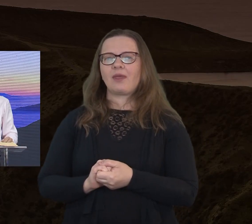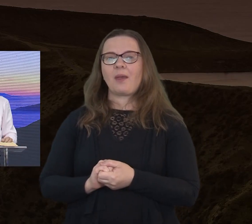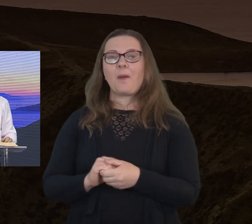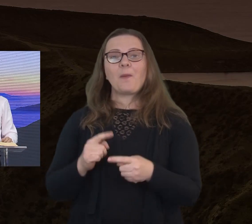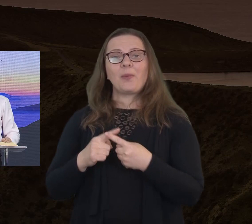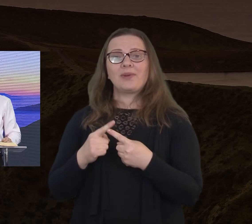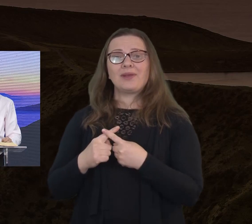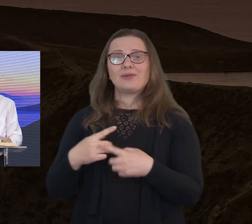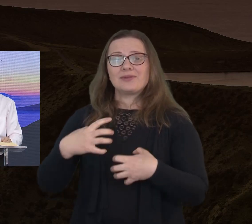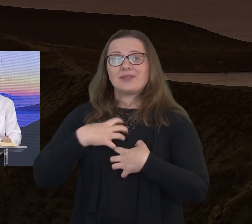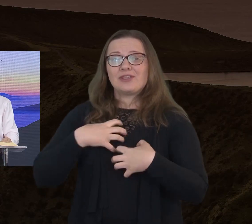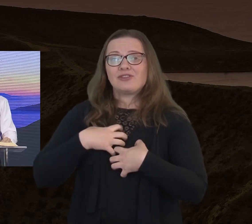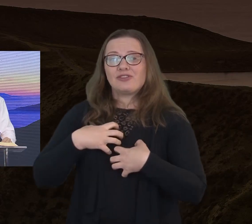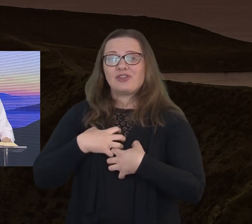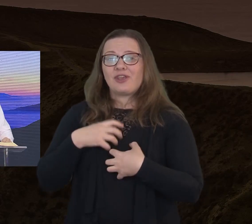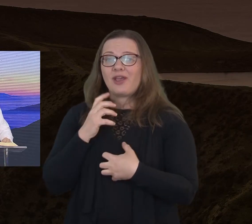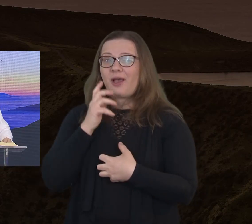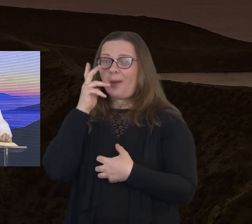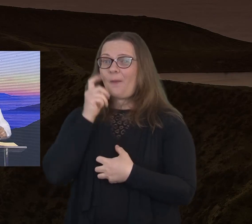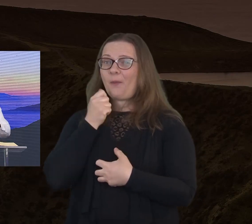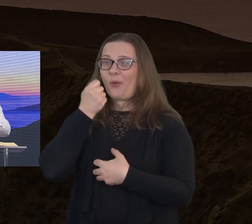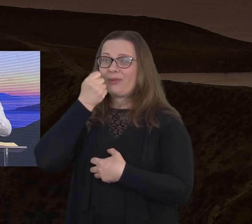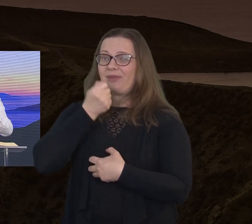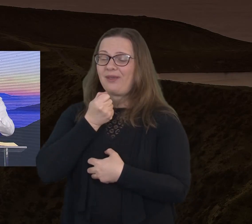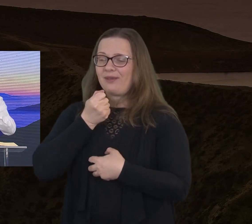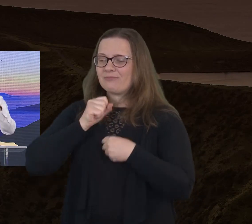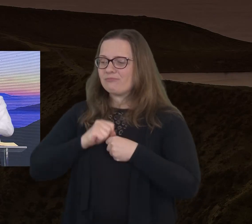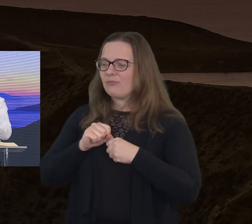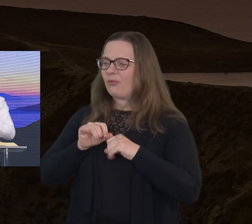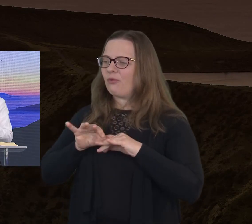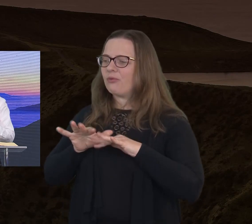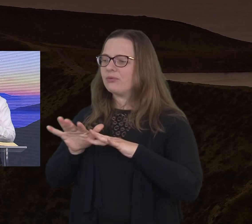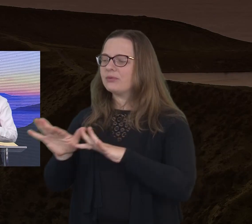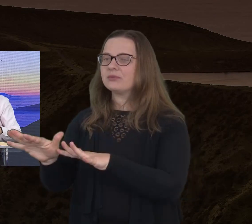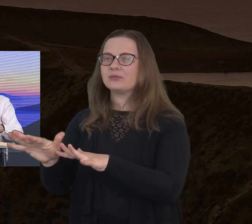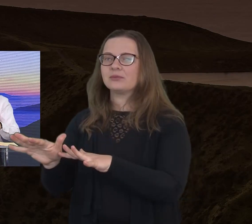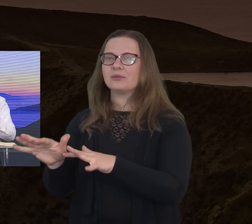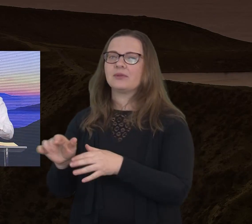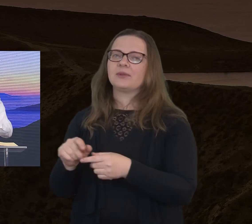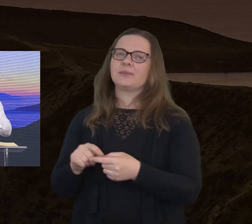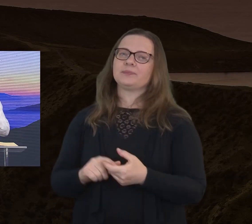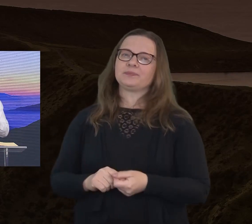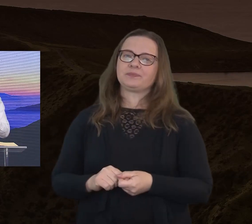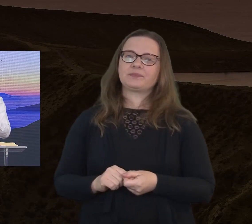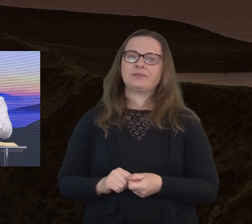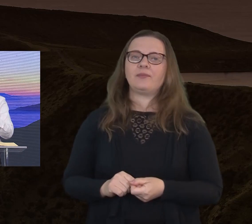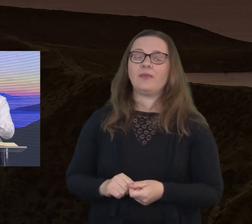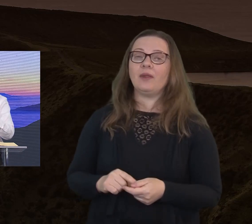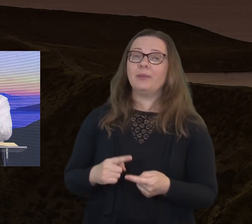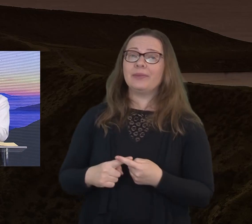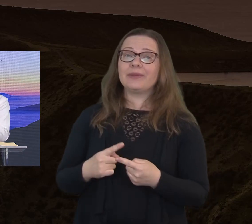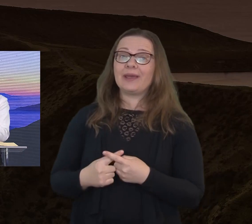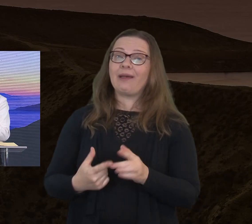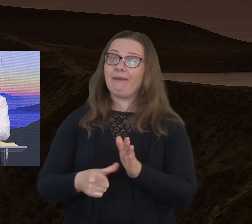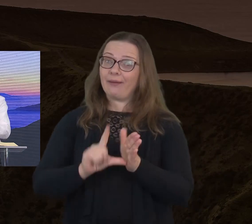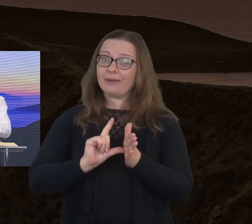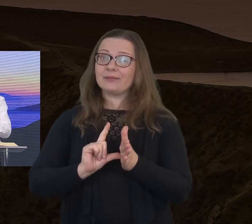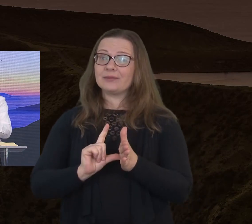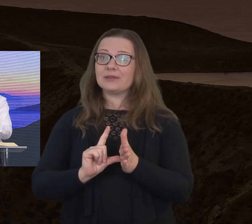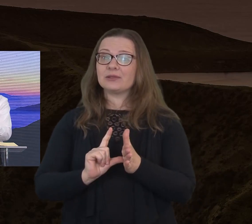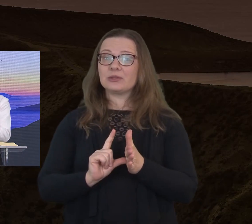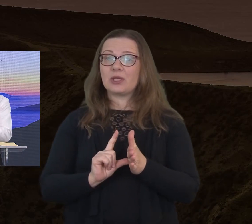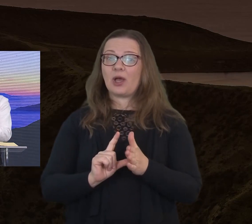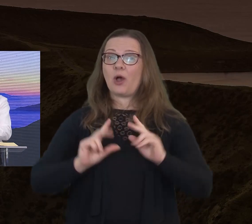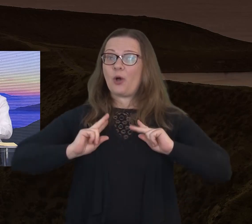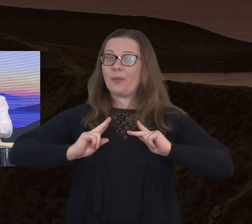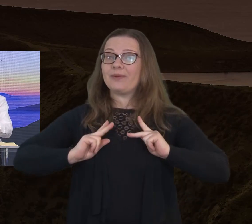de mim poder. Então, queridos irmãos, quando do lado contrário, o homem que estava conectado com Deus, recebendo